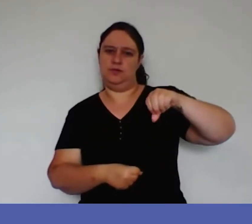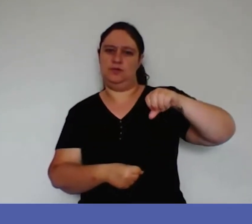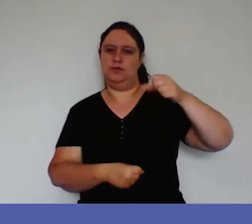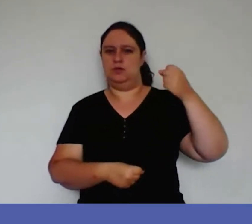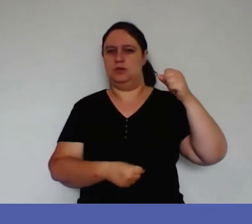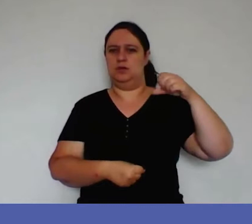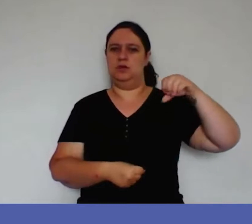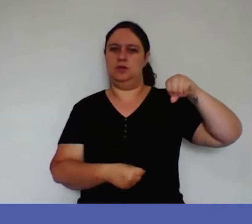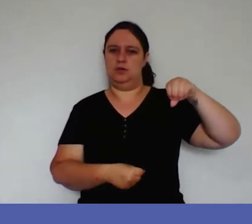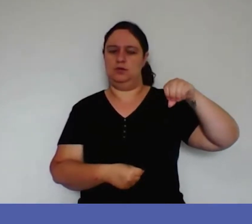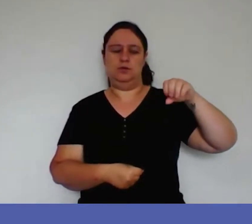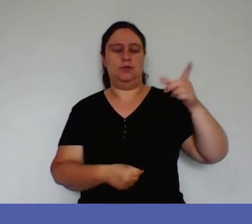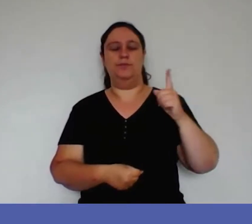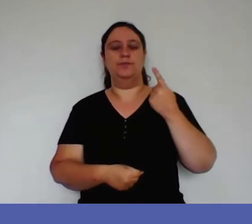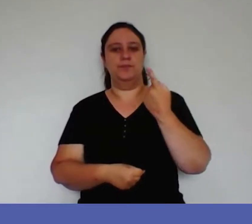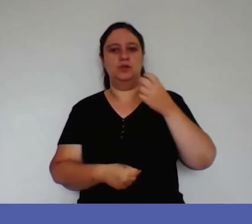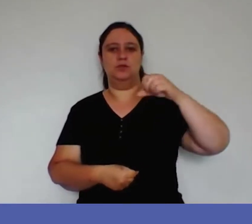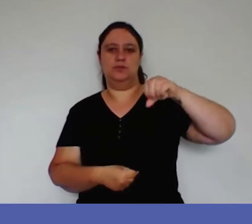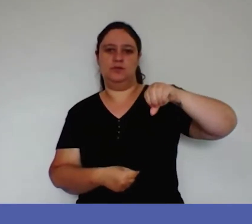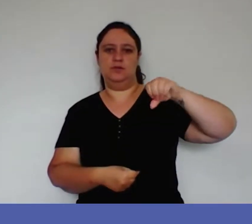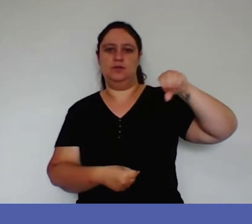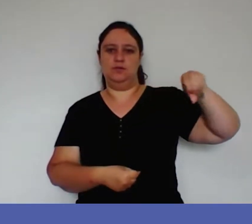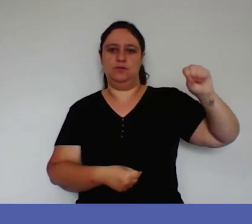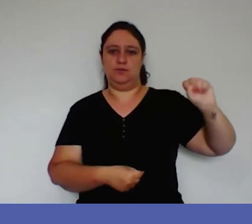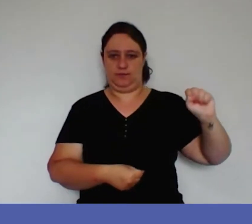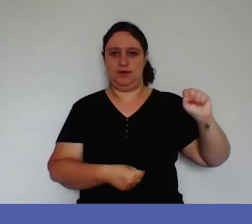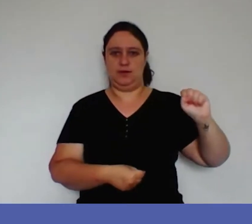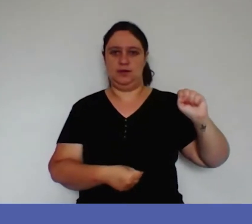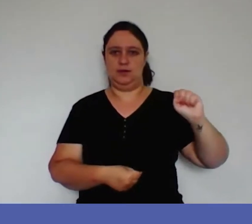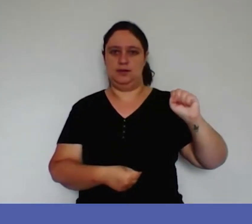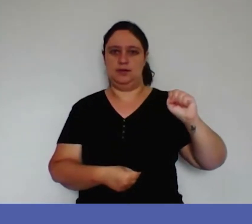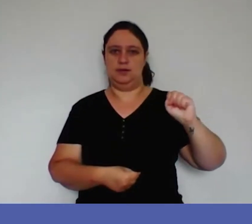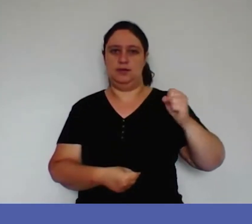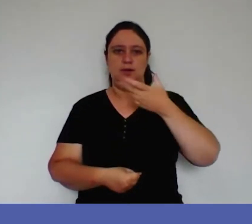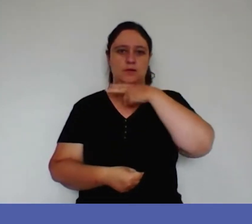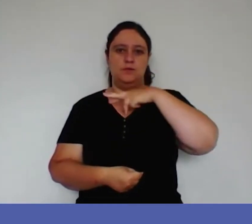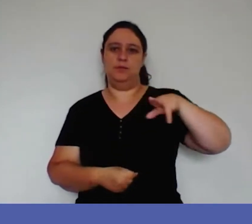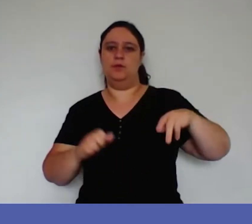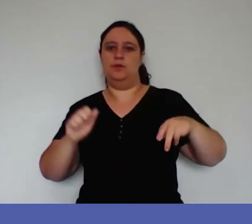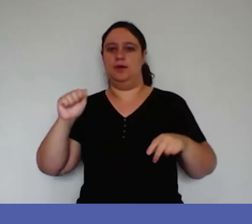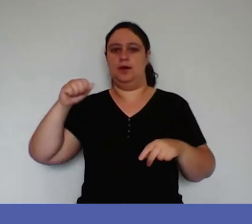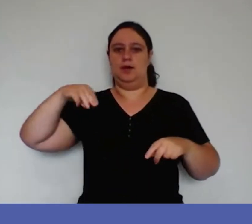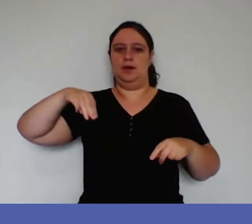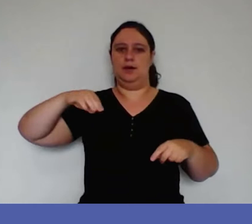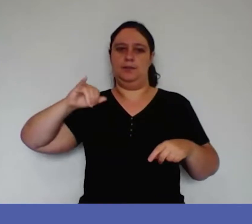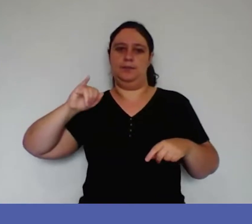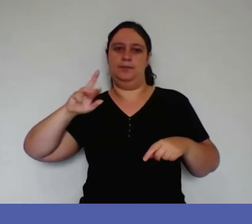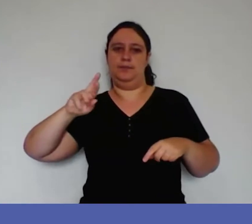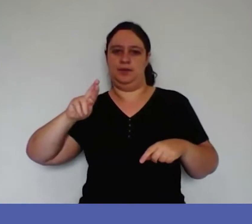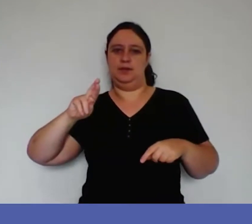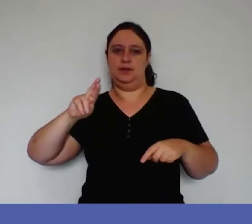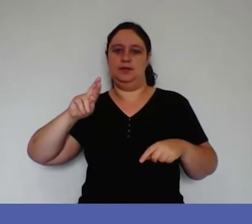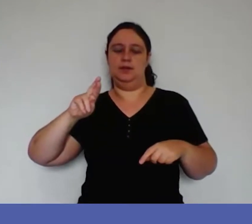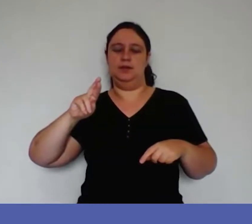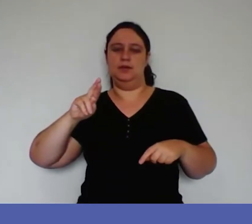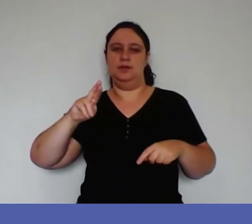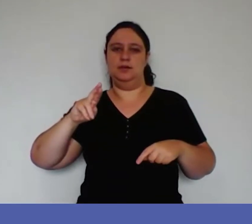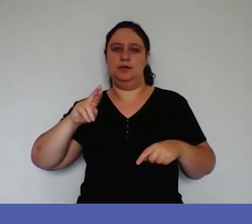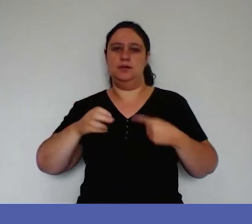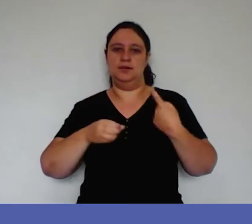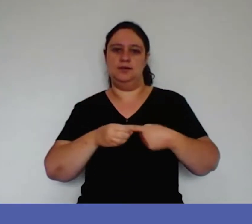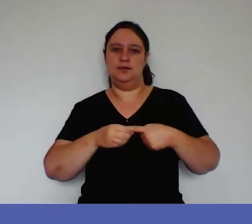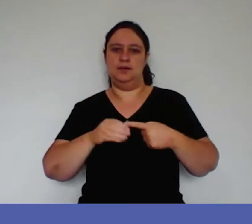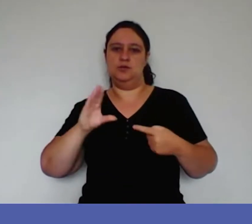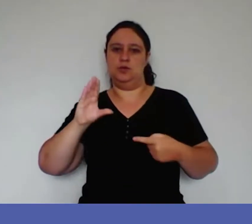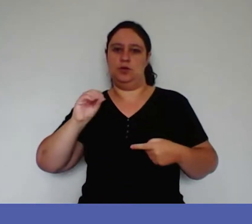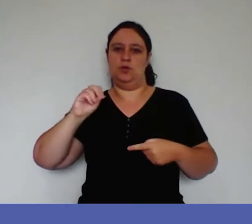1990, o irmão Ami, que morava em Colina, interior de São Paulo, teve um